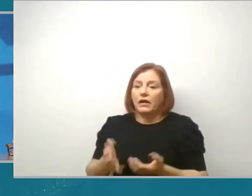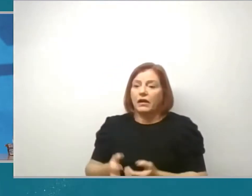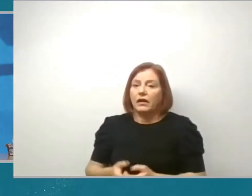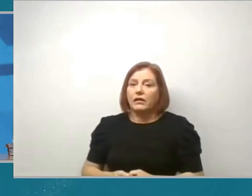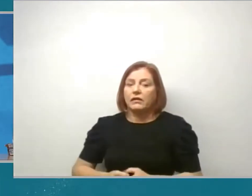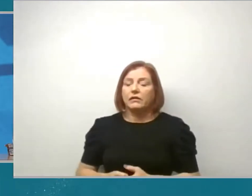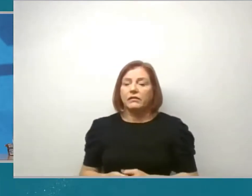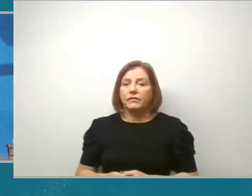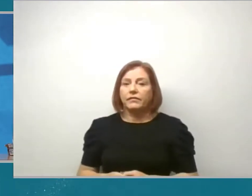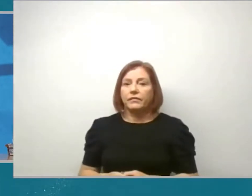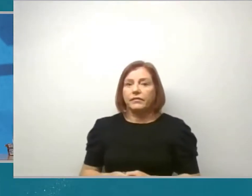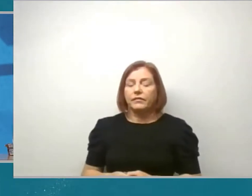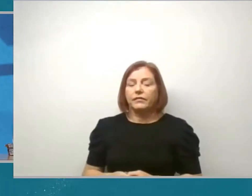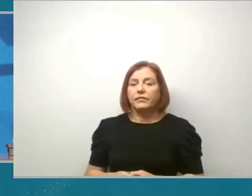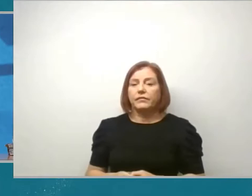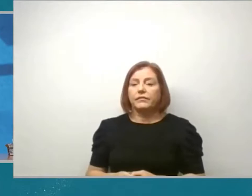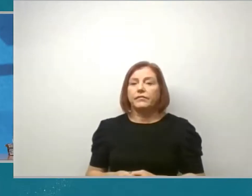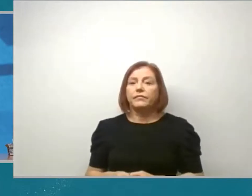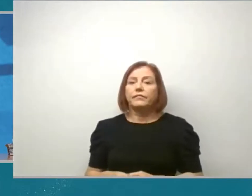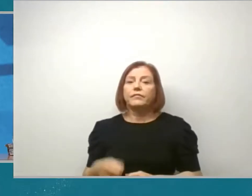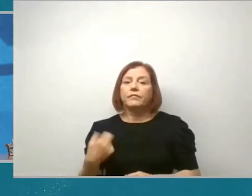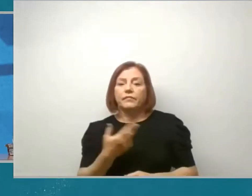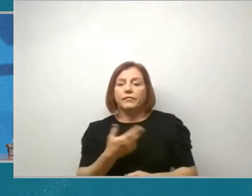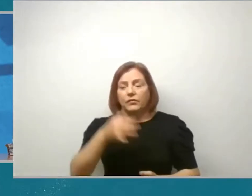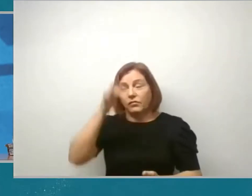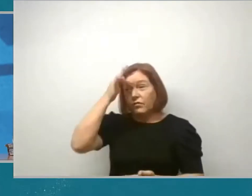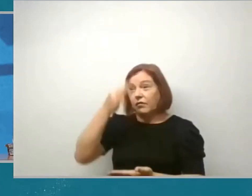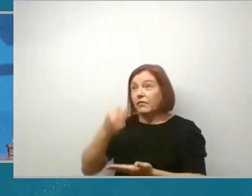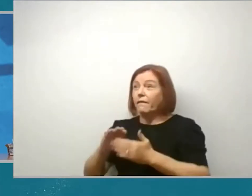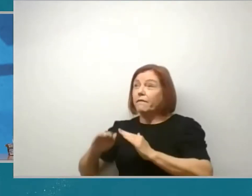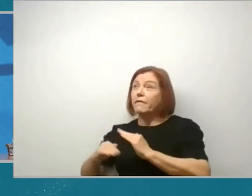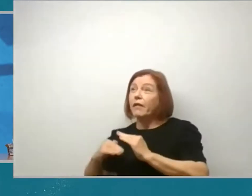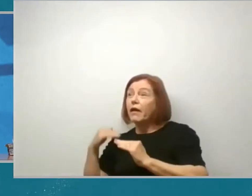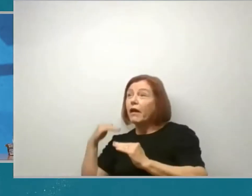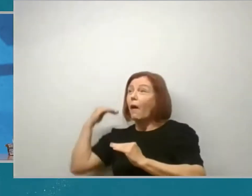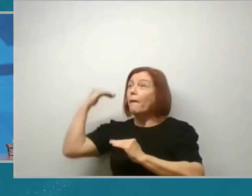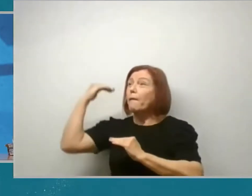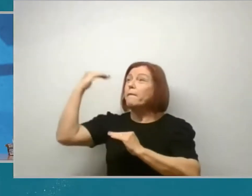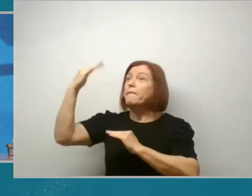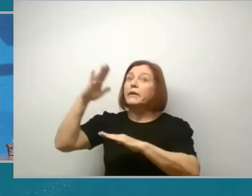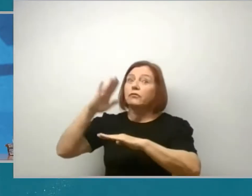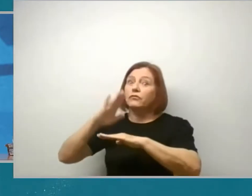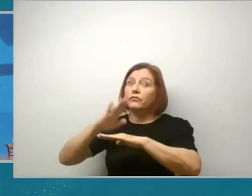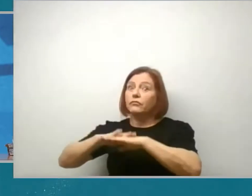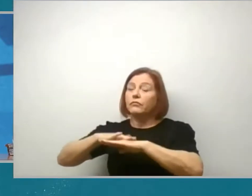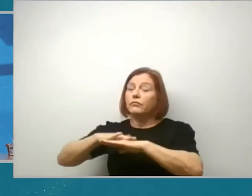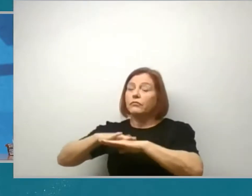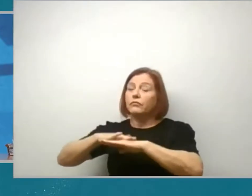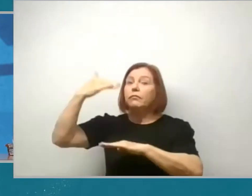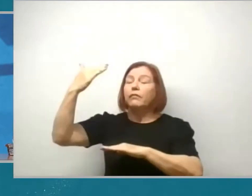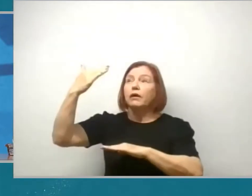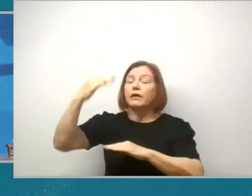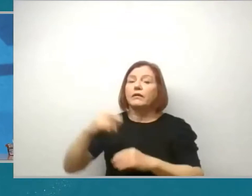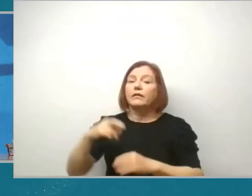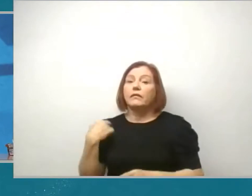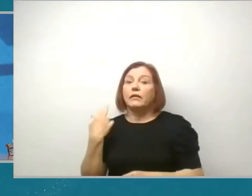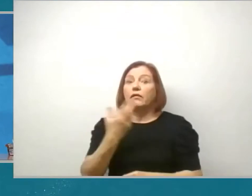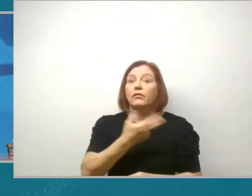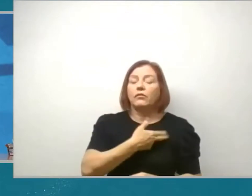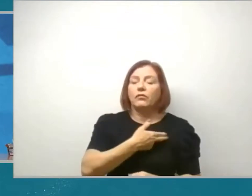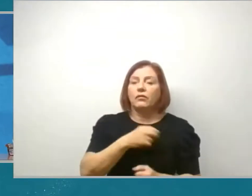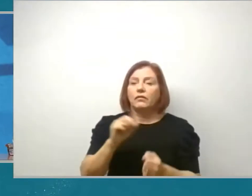fé aumente cada vez mais. Que o valor da nossa fé se torne